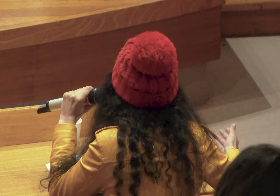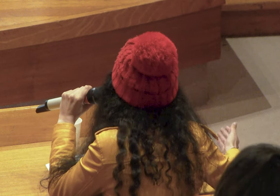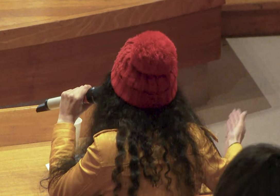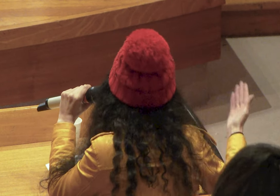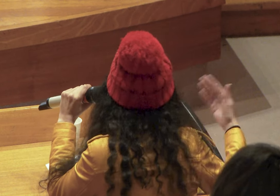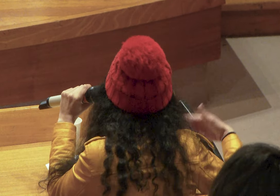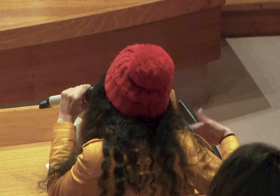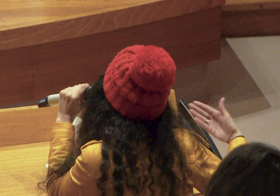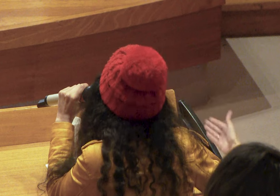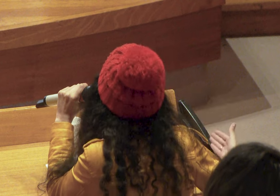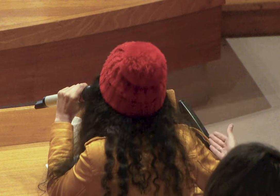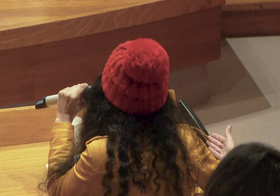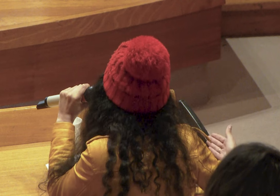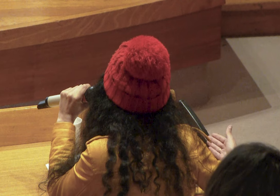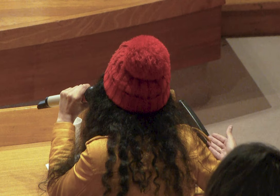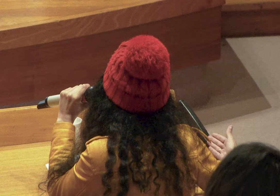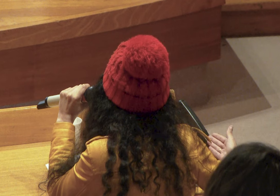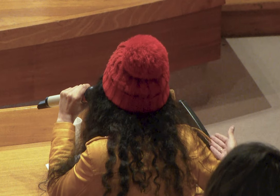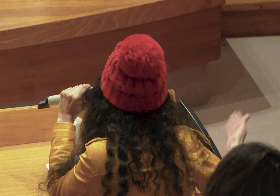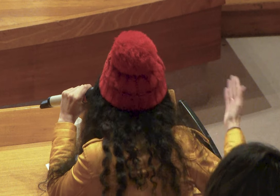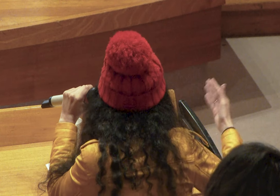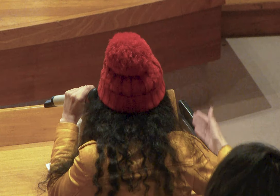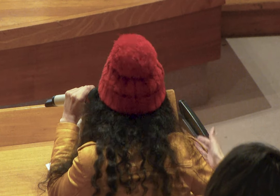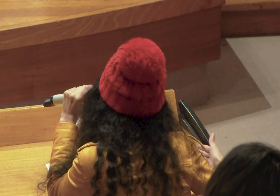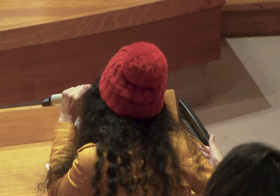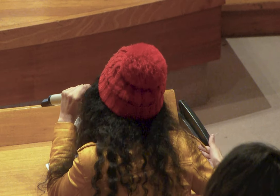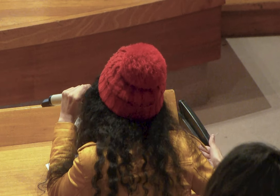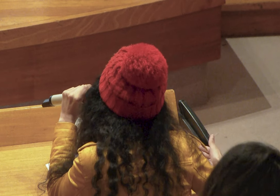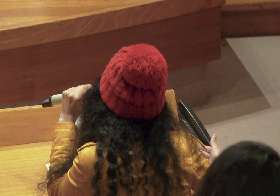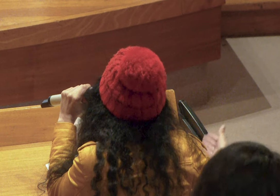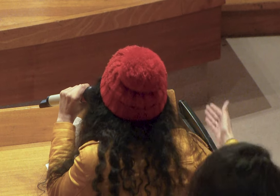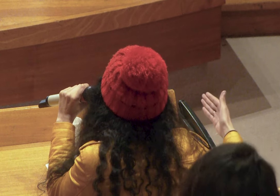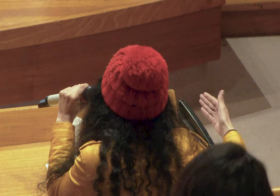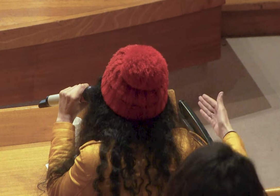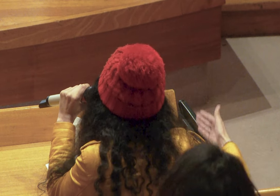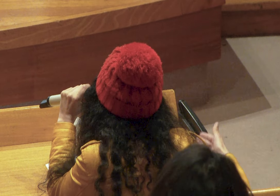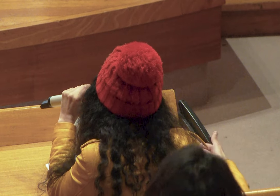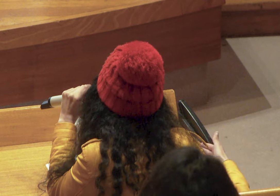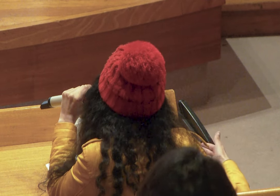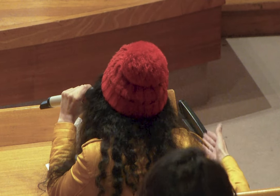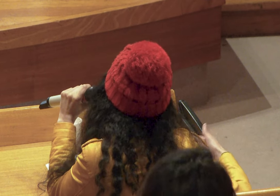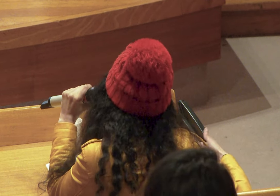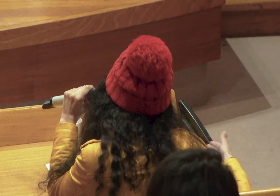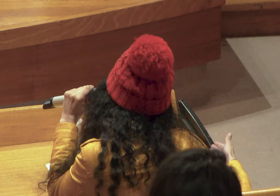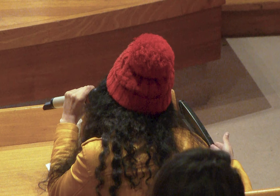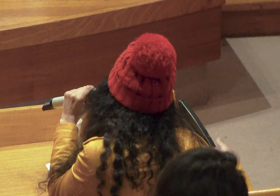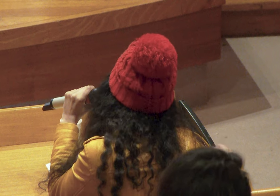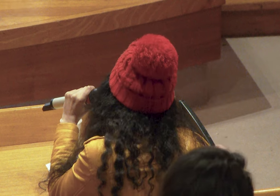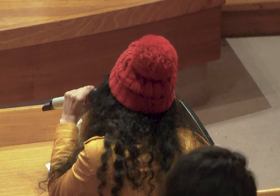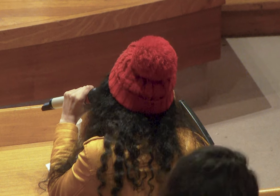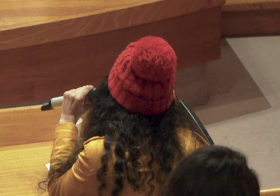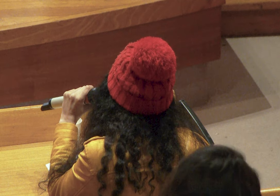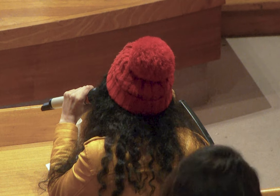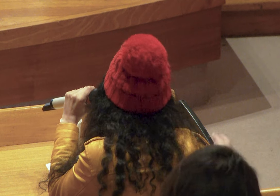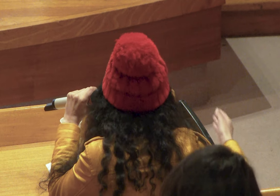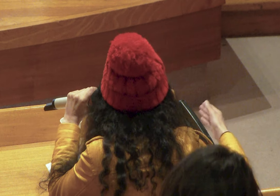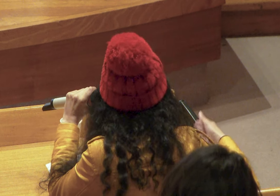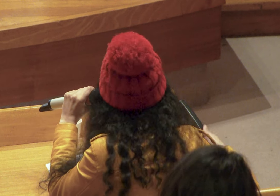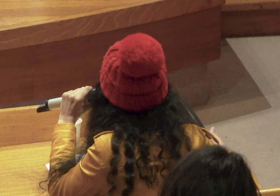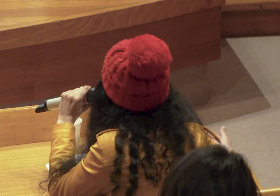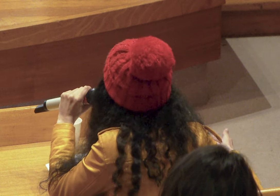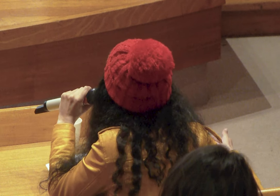aux sociétés, c'est qu'on cumule aussi des handicaps. On peut être sourd, aveugle, avec des troubles de la